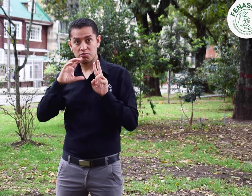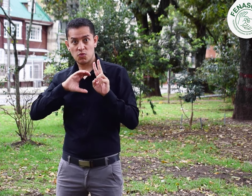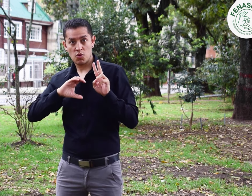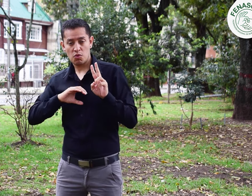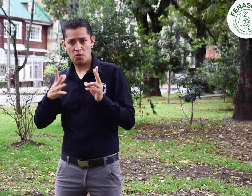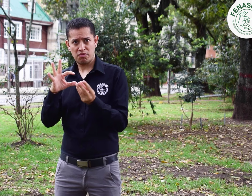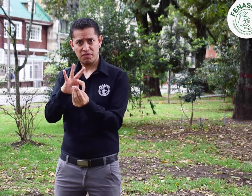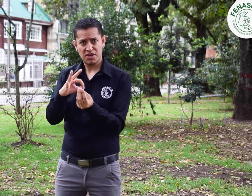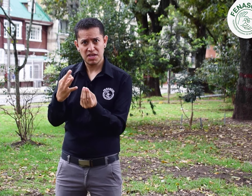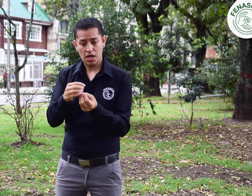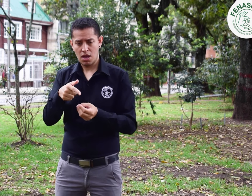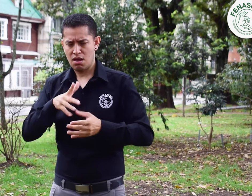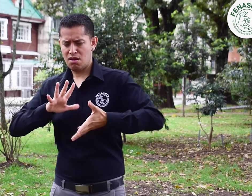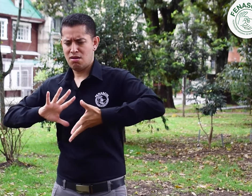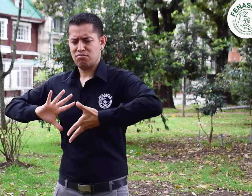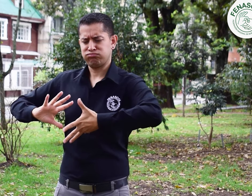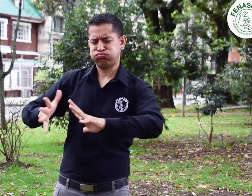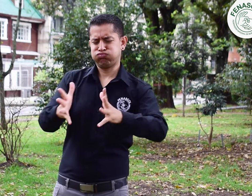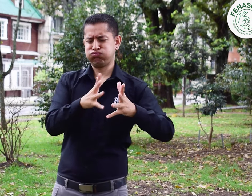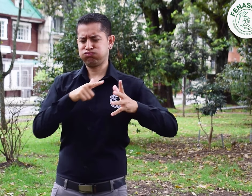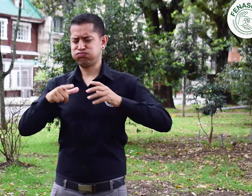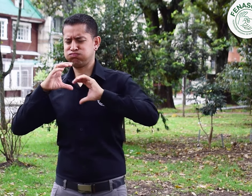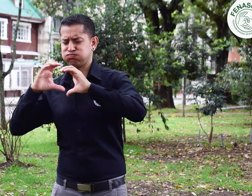la lengua de señas para comunicarse.